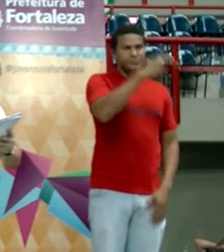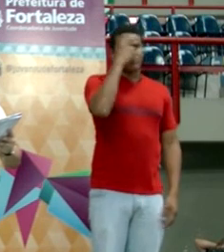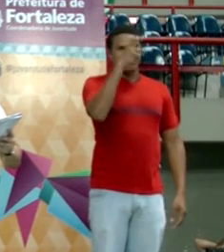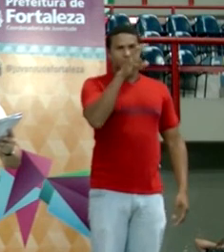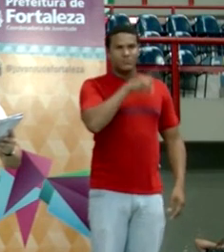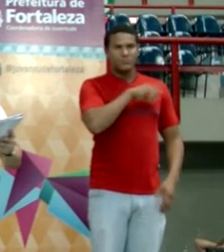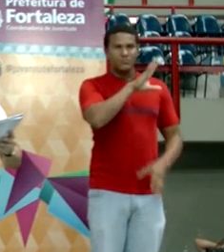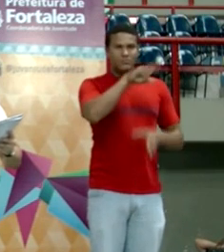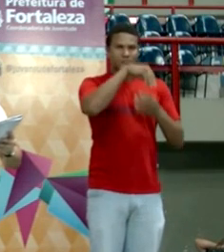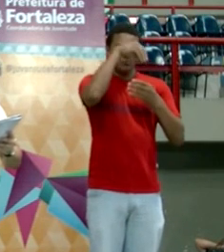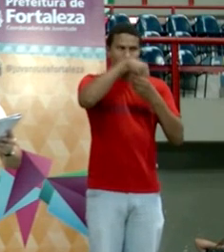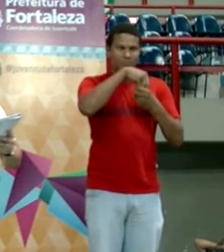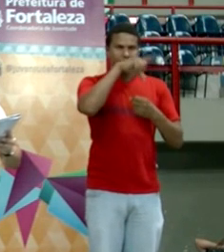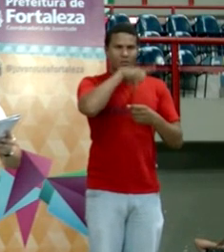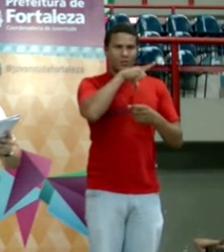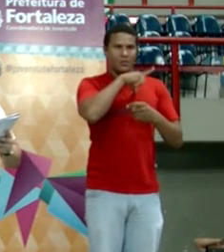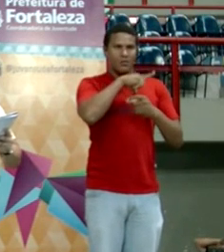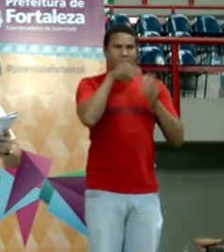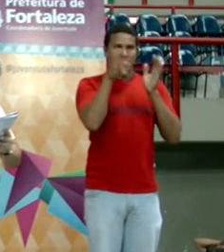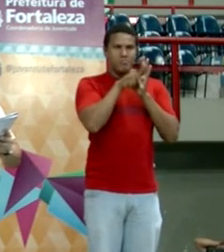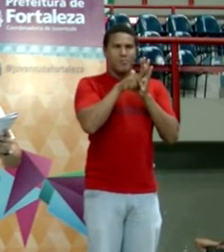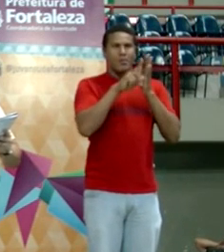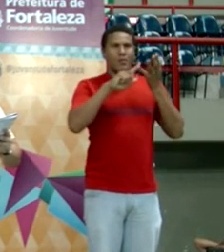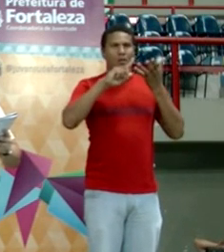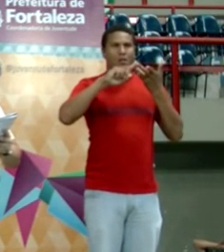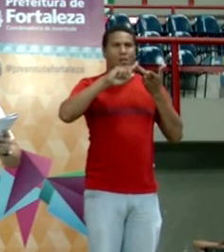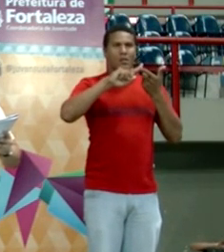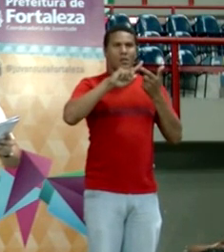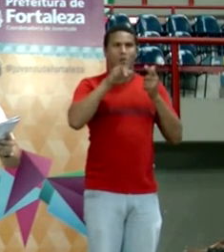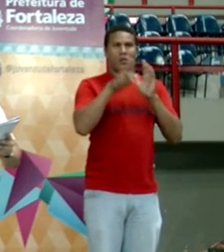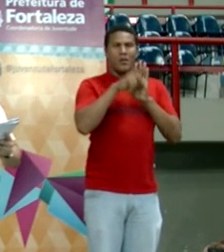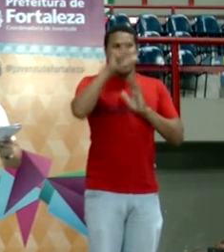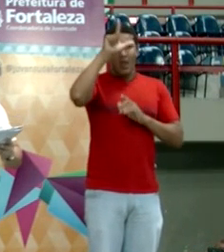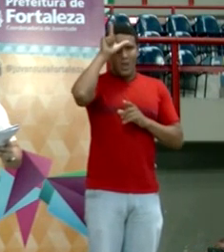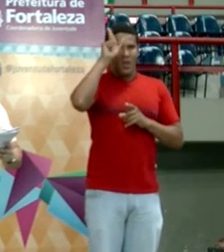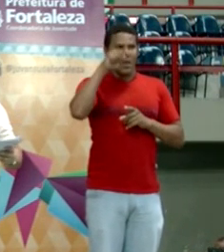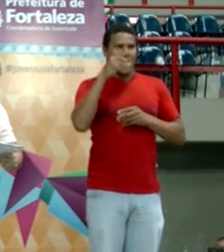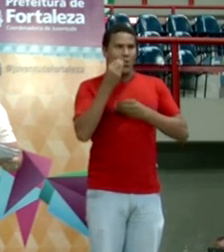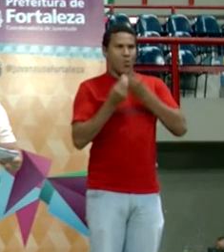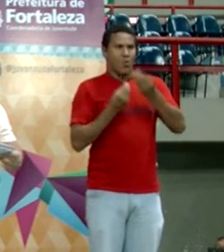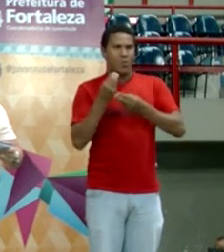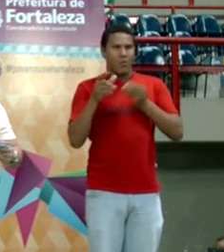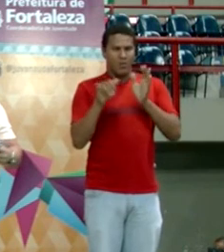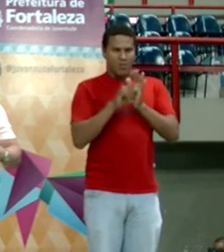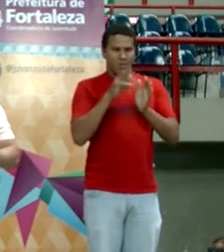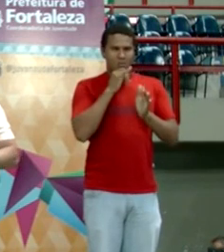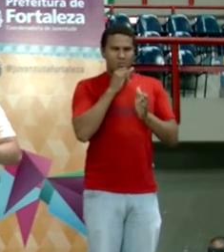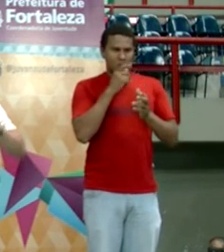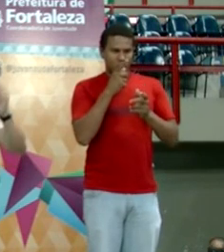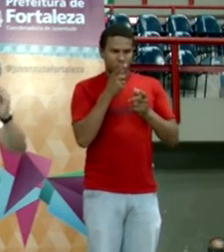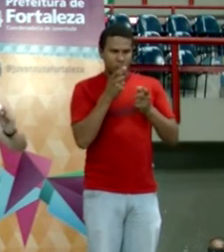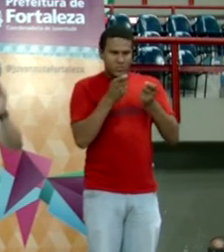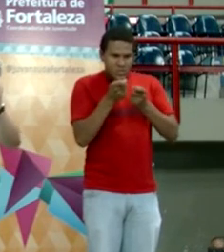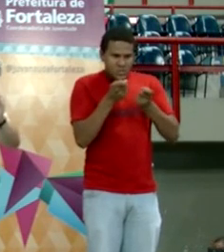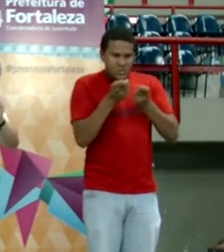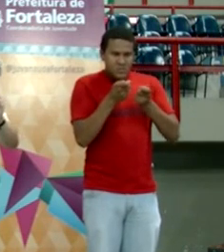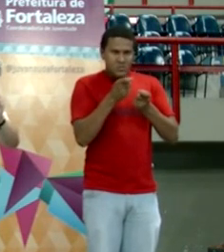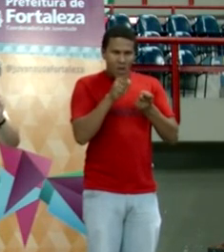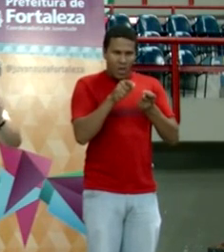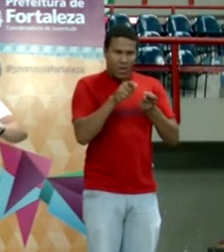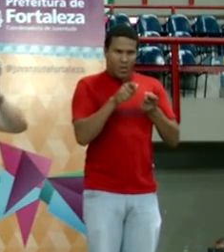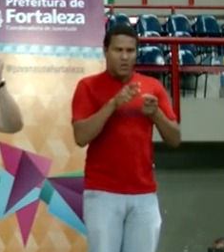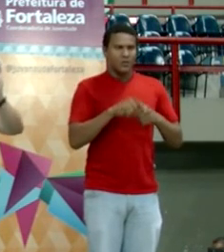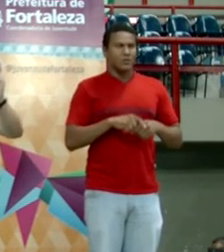enquadradas dentro dos pressupostos básicos do regime, transformando em instrumento ideológico de controle e propaganda. Com certeza os